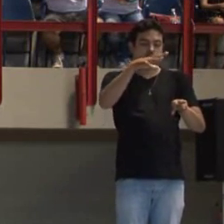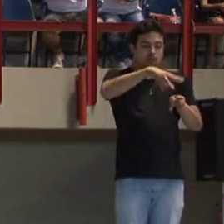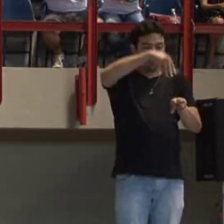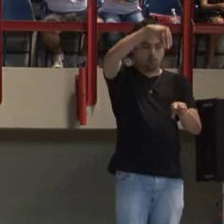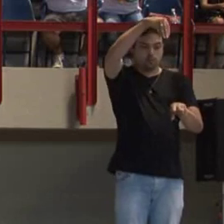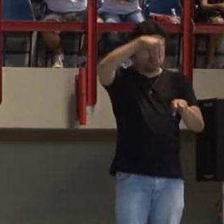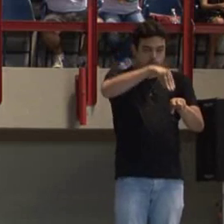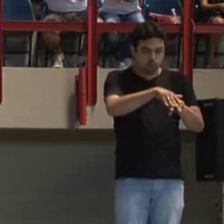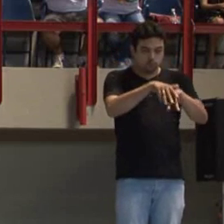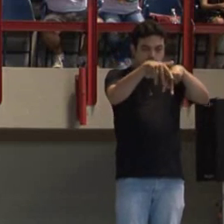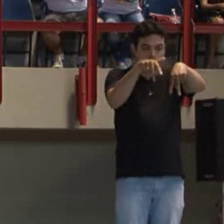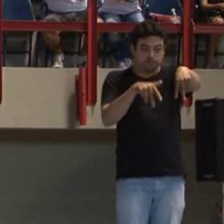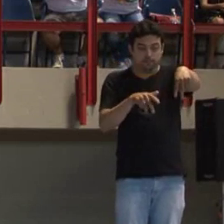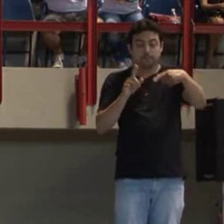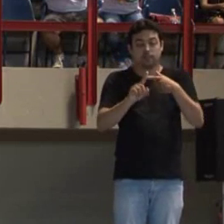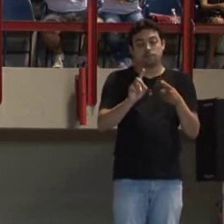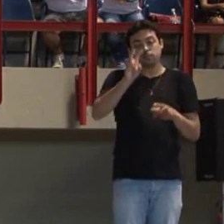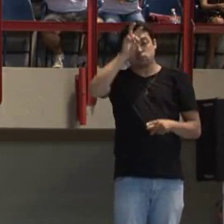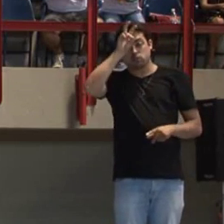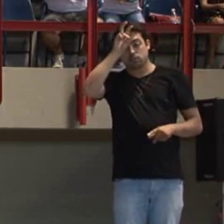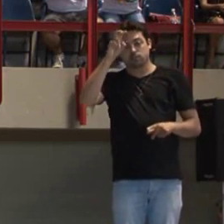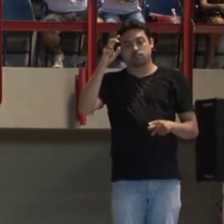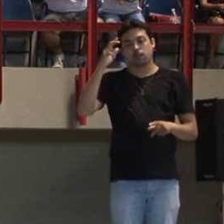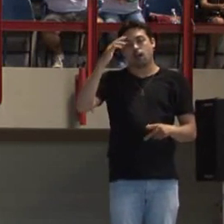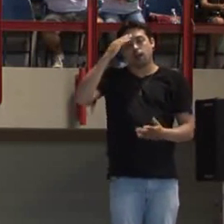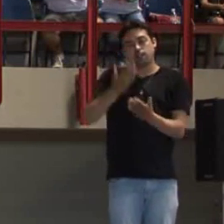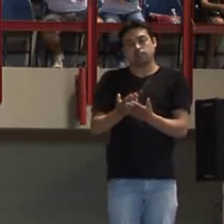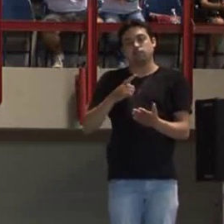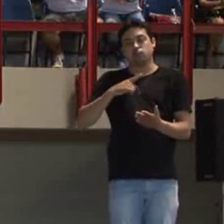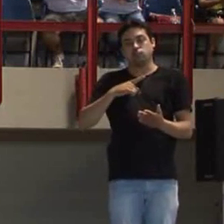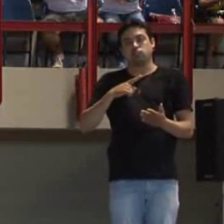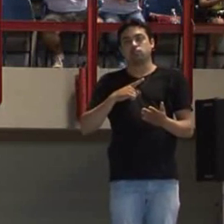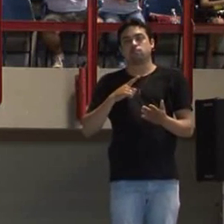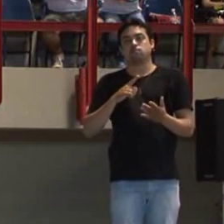sociedade antiga que já acreditava que precisava existir quantos? Um Deus.